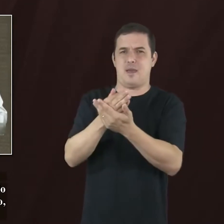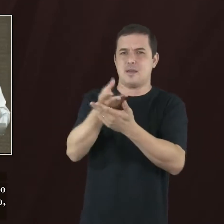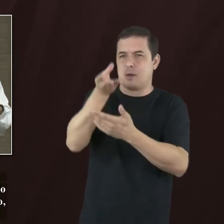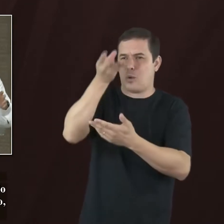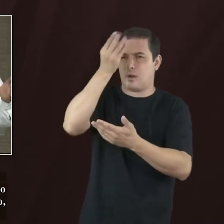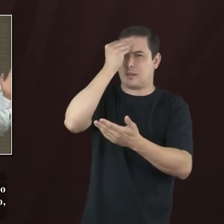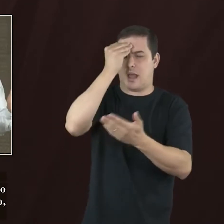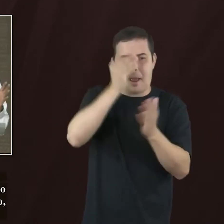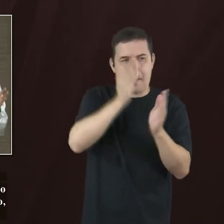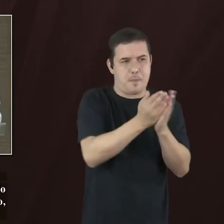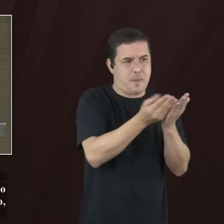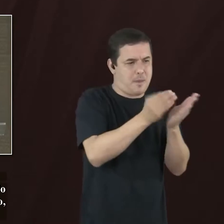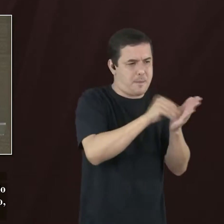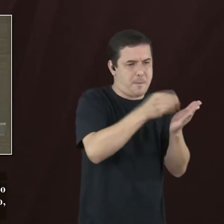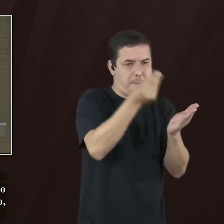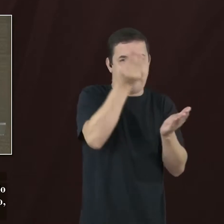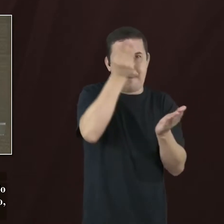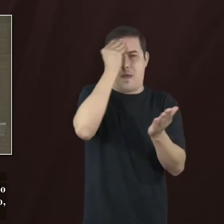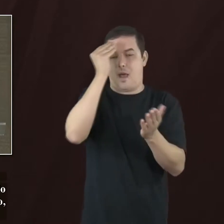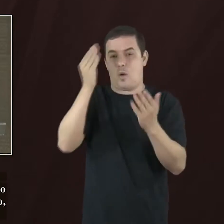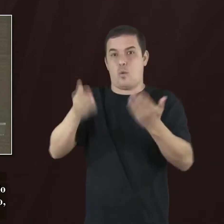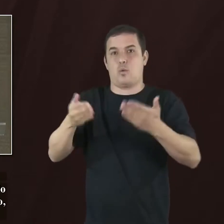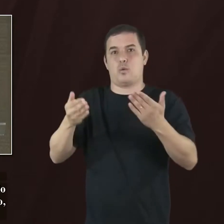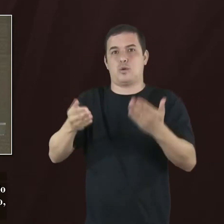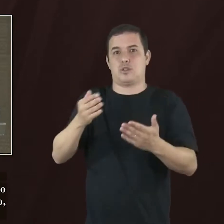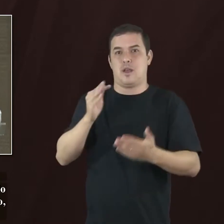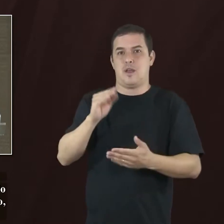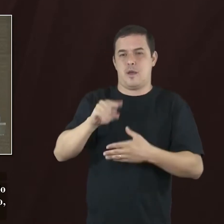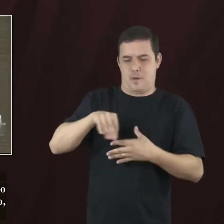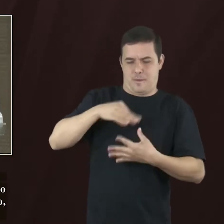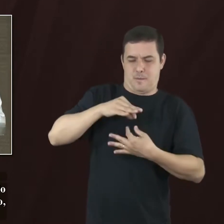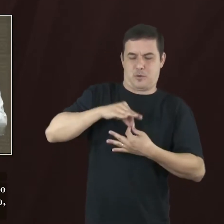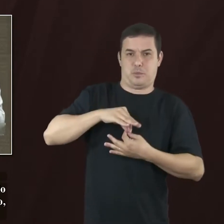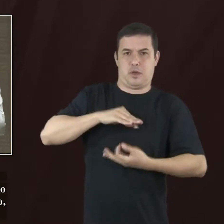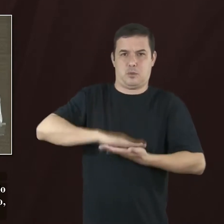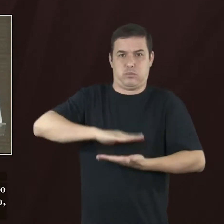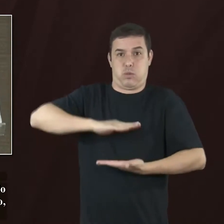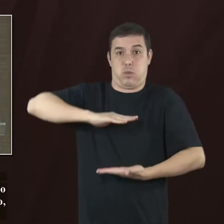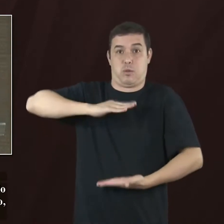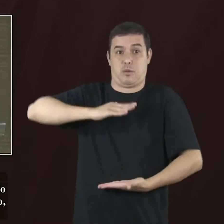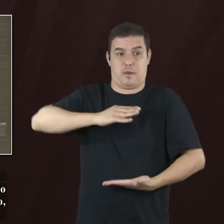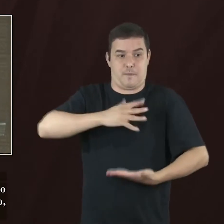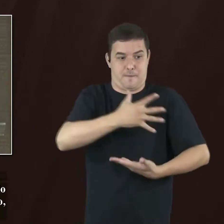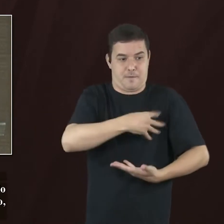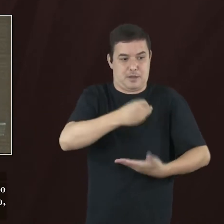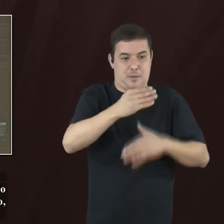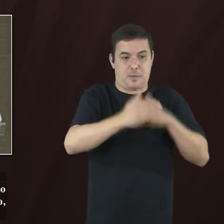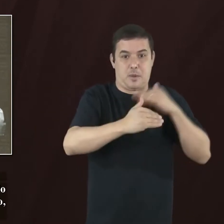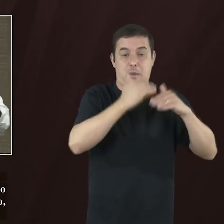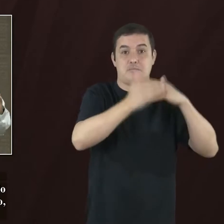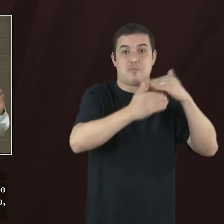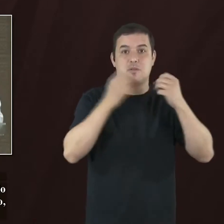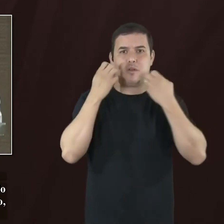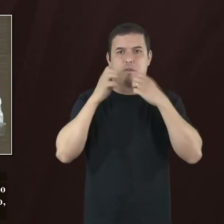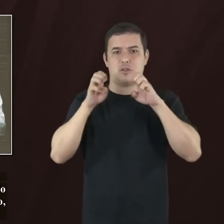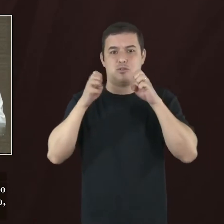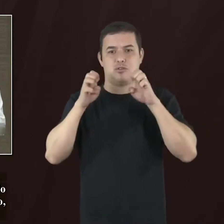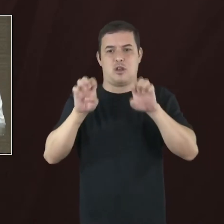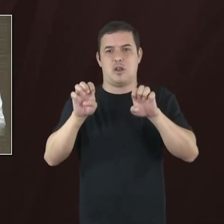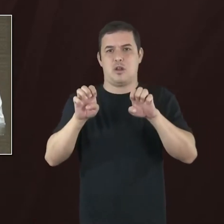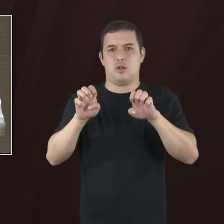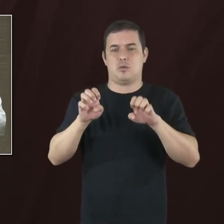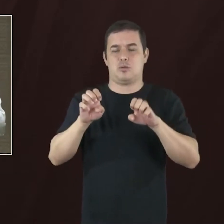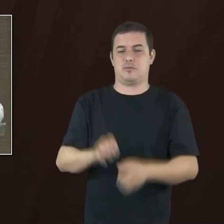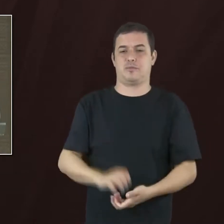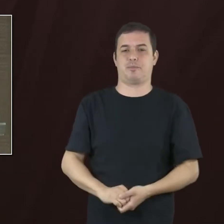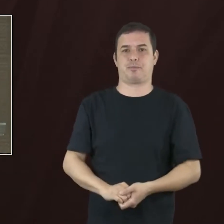serão esses que vencerão aqui na terra, pregando o evangelho completo, ajudando muitas